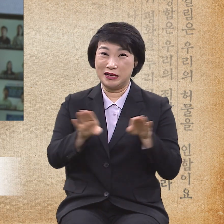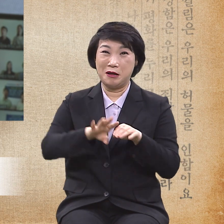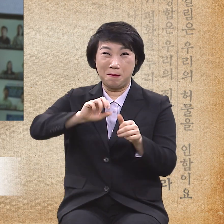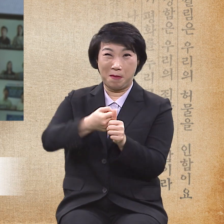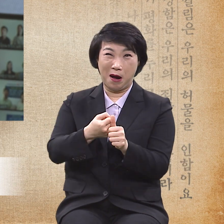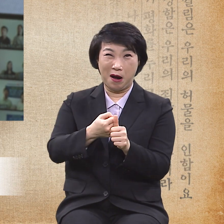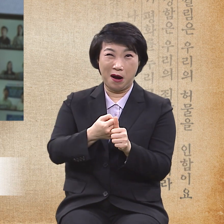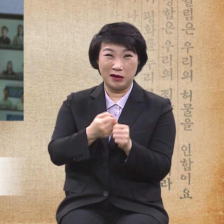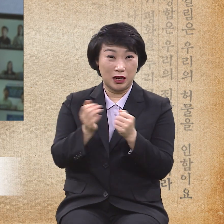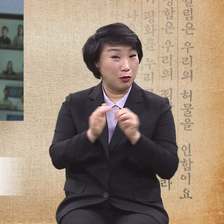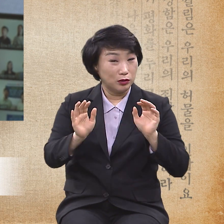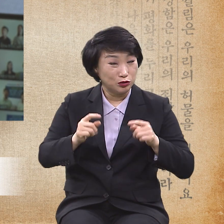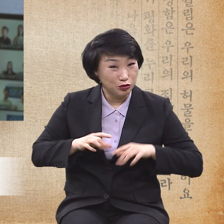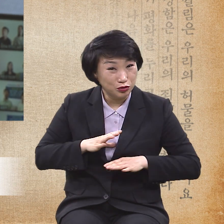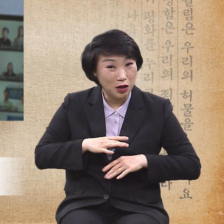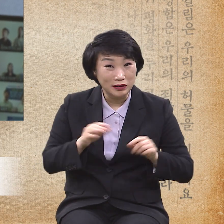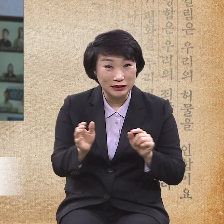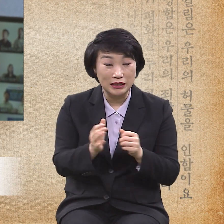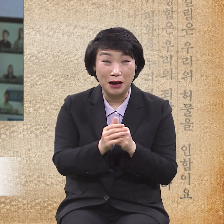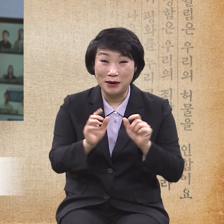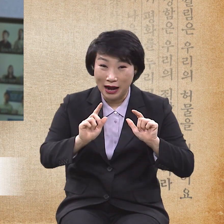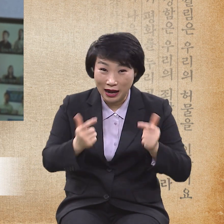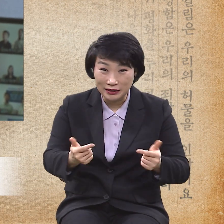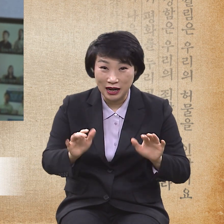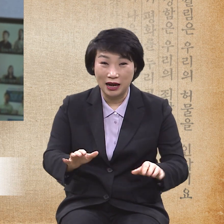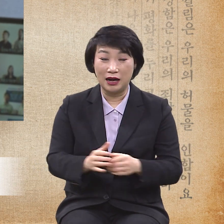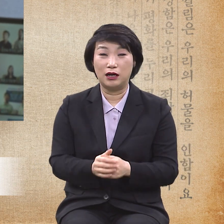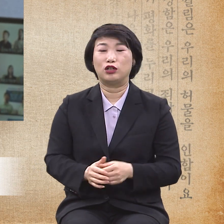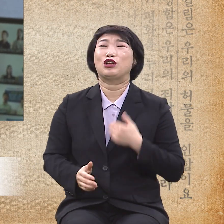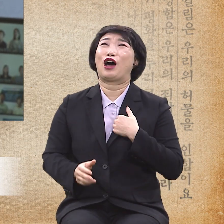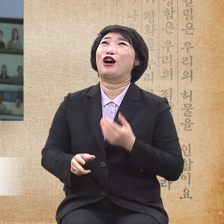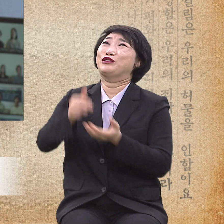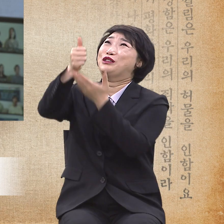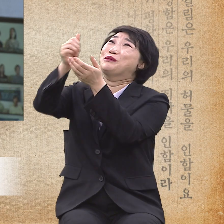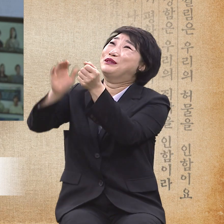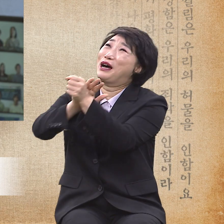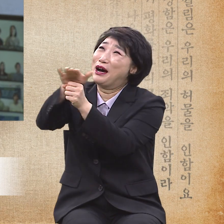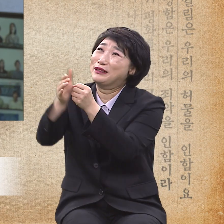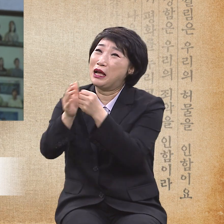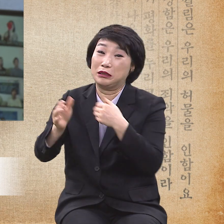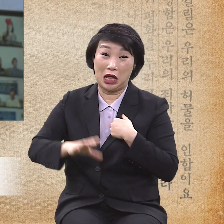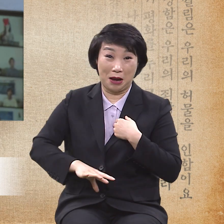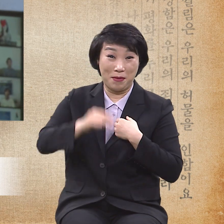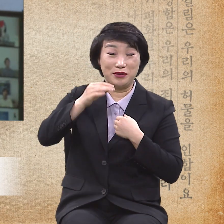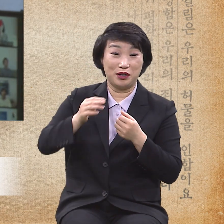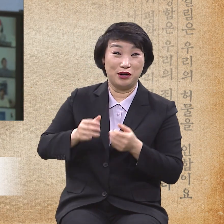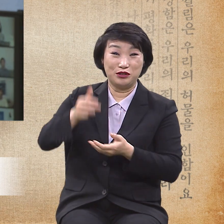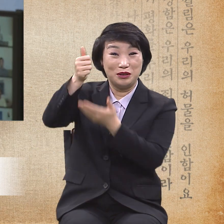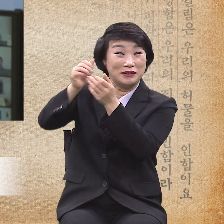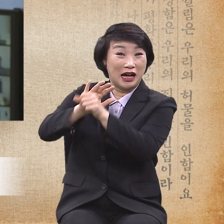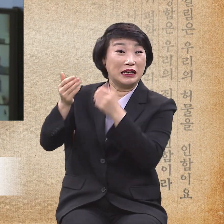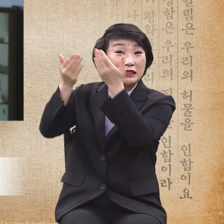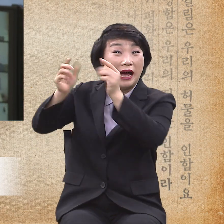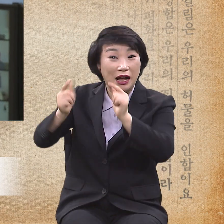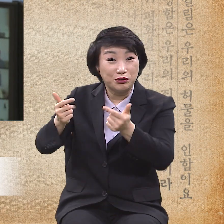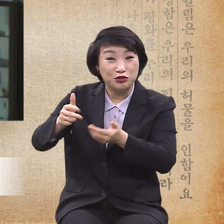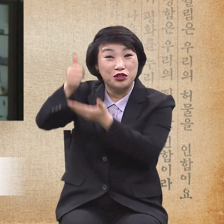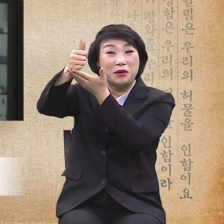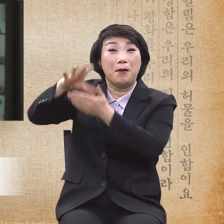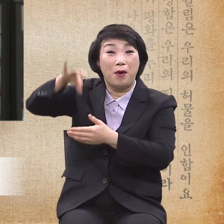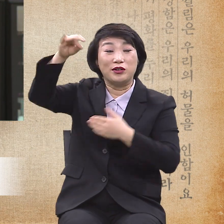아니야. 내가 주님을 사랑하는데 내가 먼저 오는 것이 아니라 주님이 나를 먼저